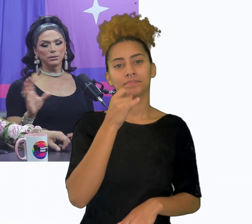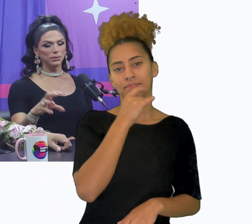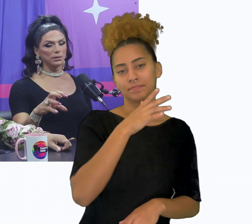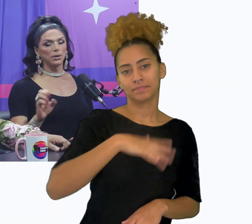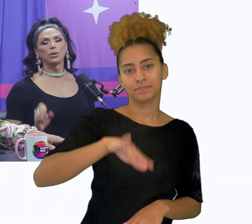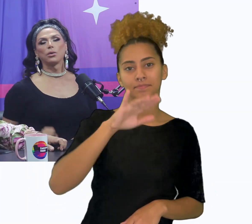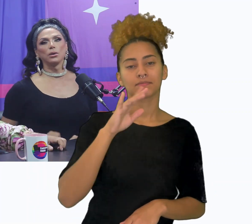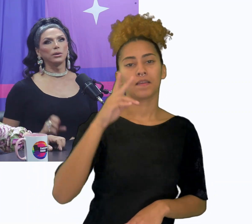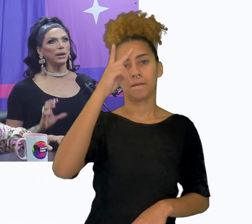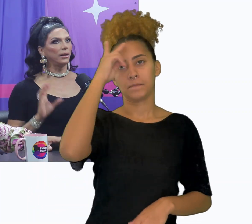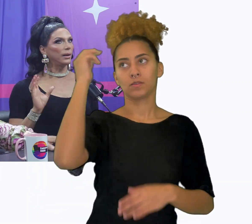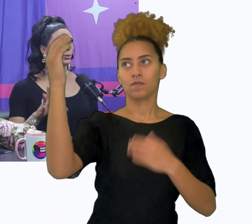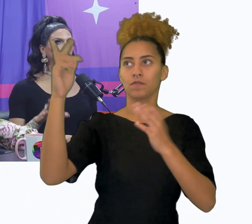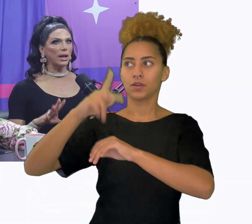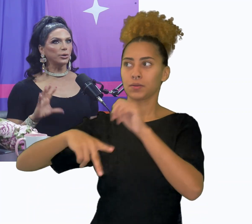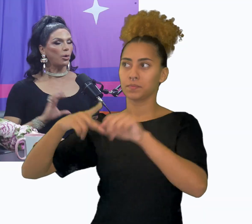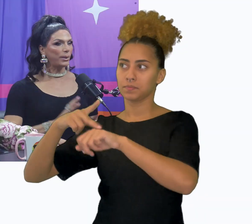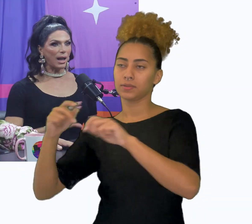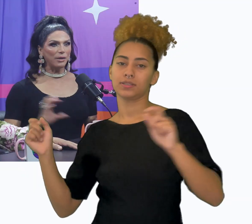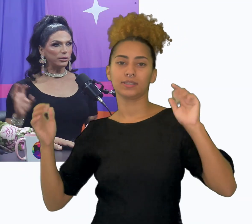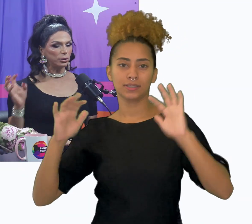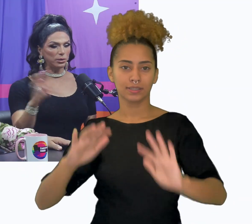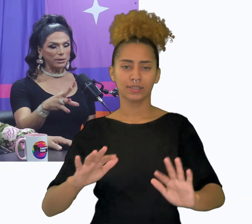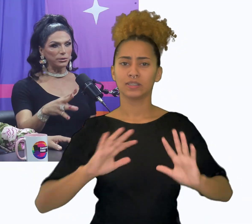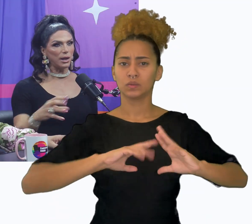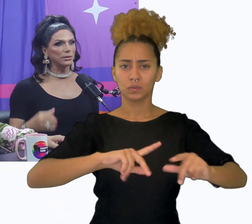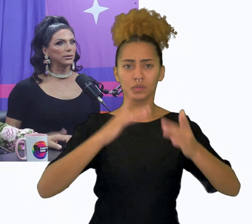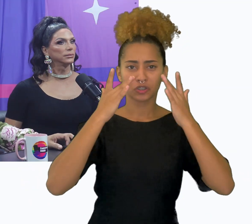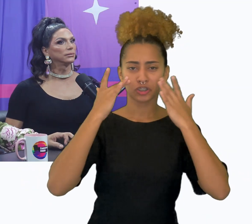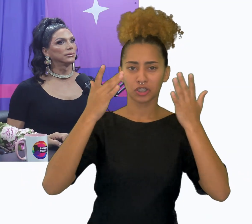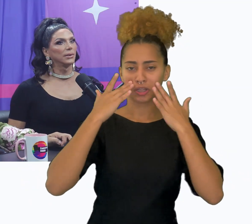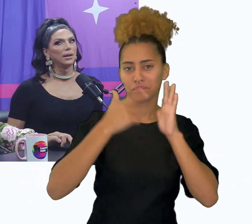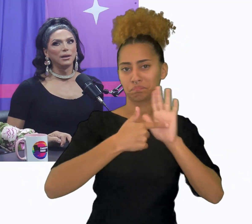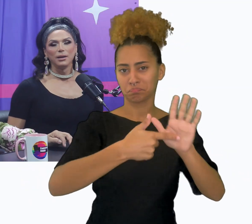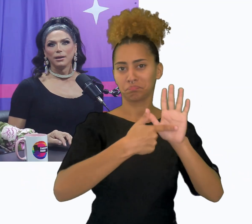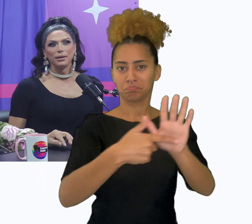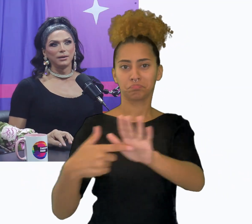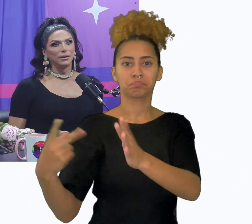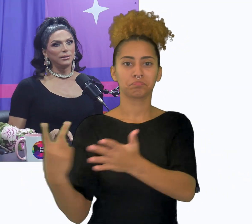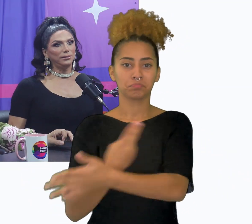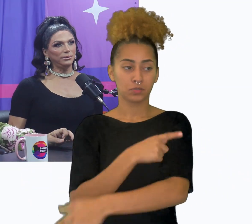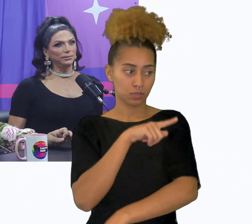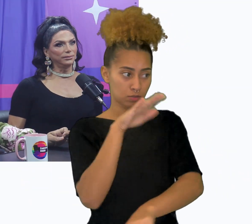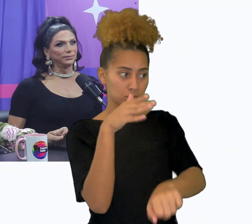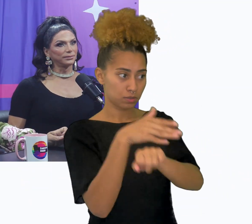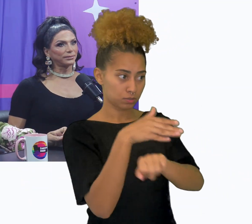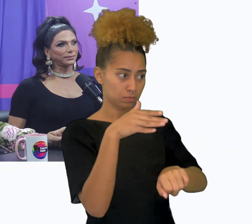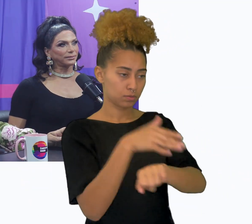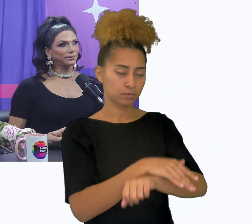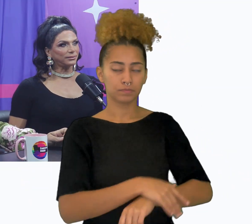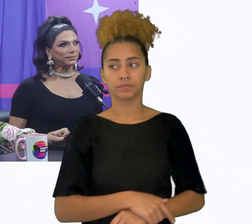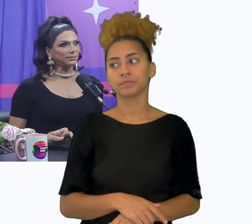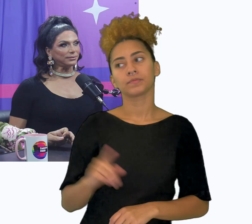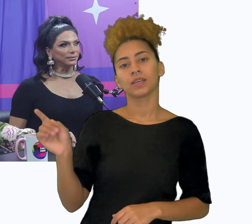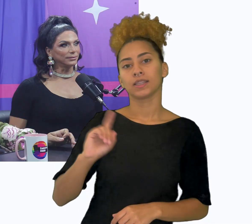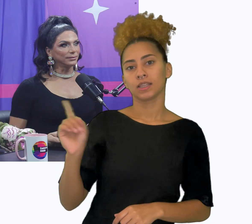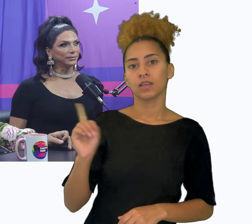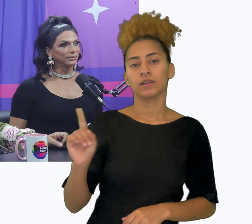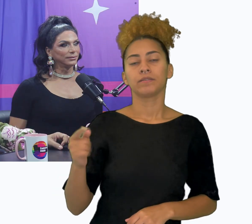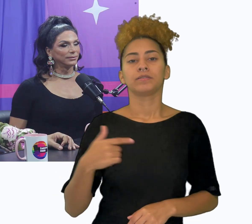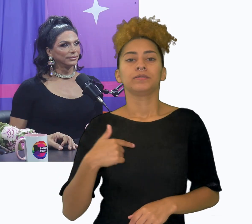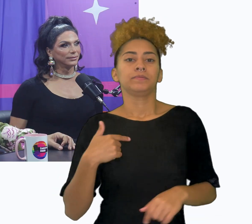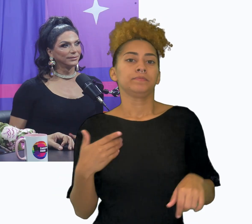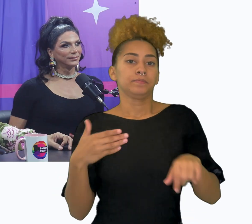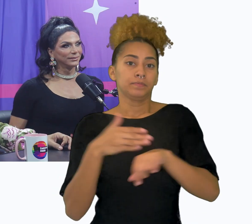que vem os turistas. Quando ele ia para um teatro, compilava tudo lá no teatro. Foi esse que tu participou, Fábio? Não,